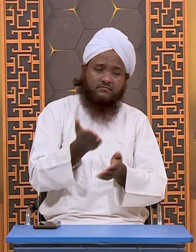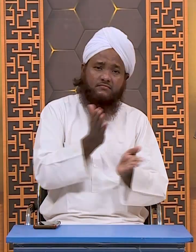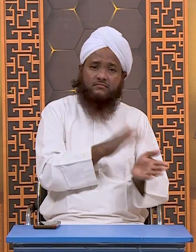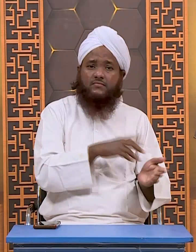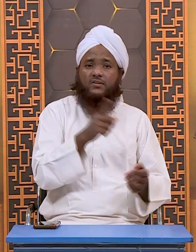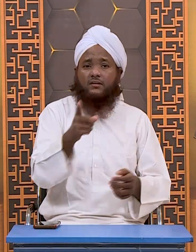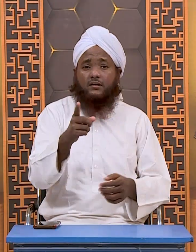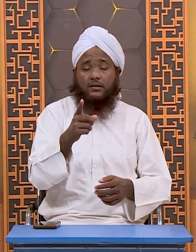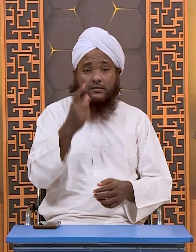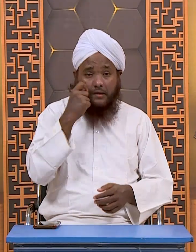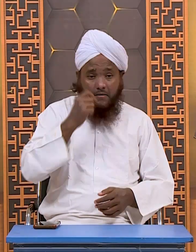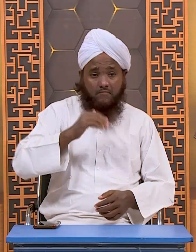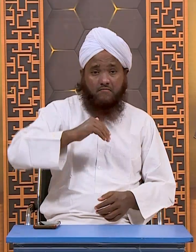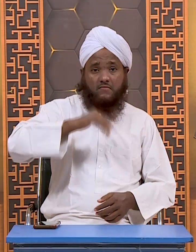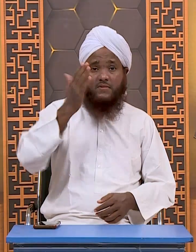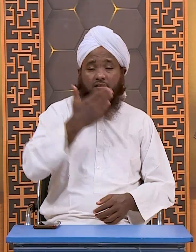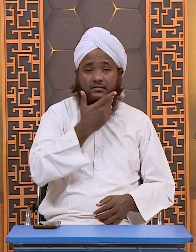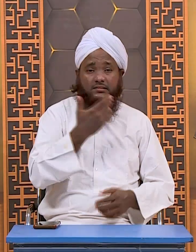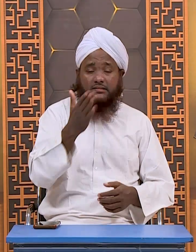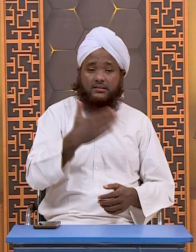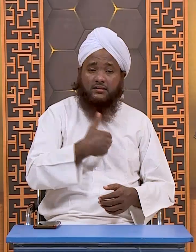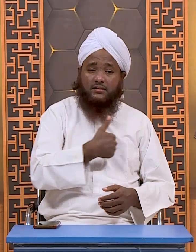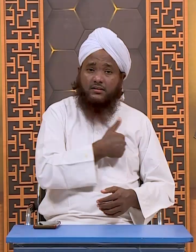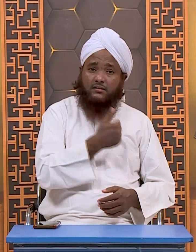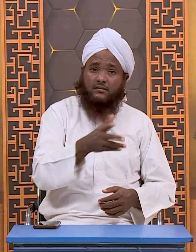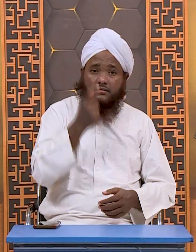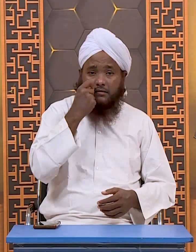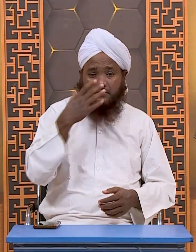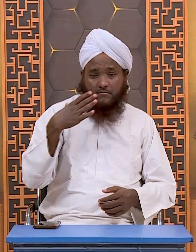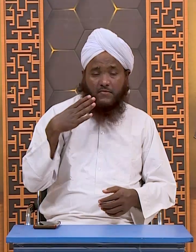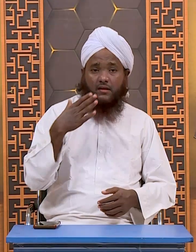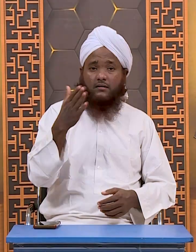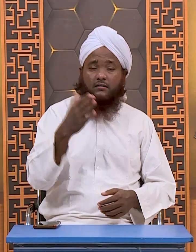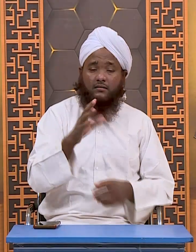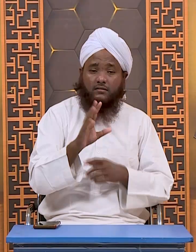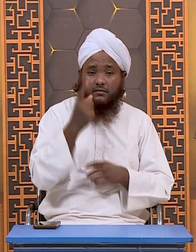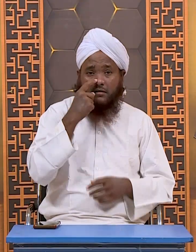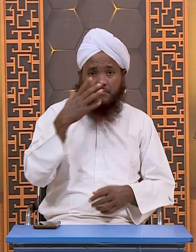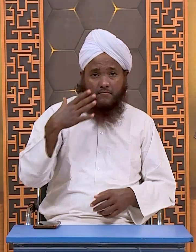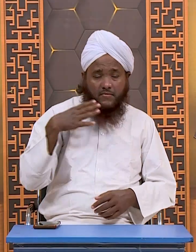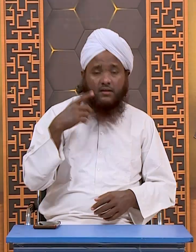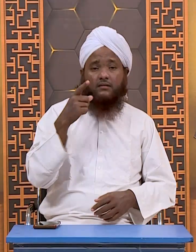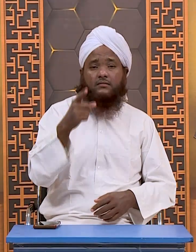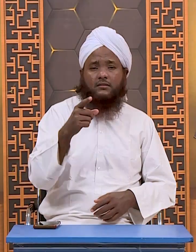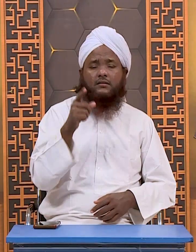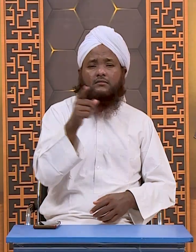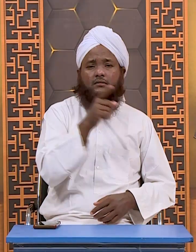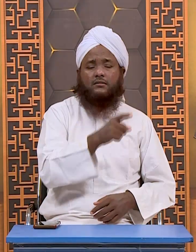کے جوان بیٹے کا دنیا سے چلے جانا، بھائی کا دنیا سے چلے جانا، بہن کا دنیا سے چلے جانا، کسی کی اولاد جگر کا